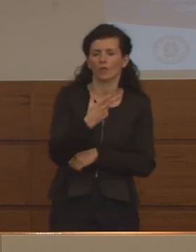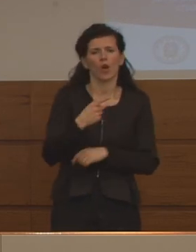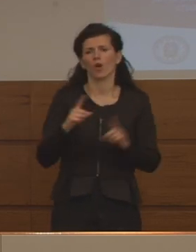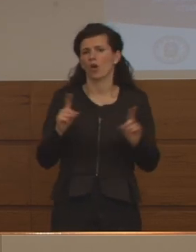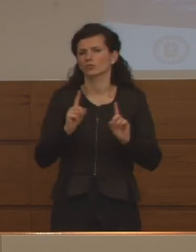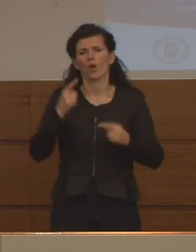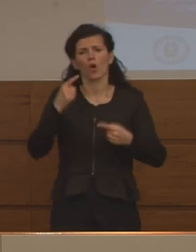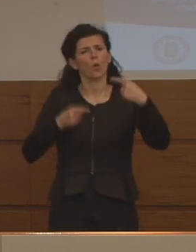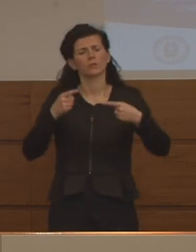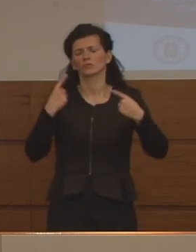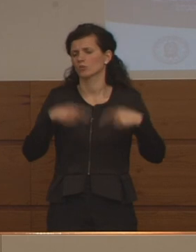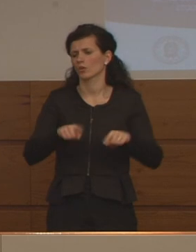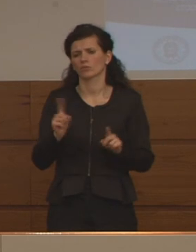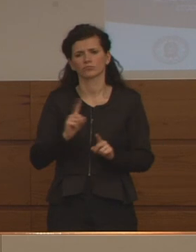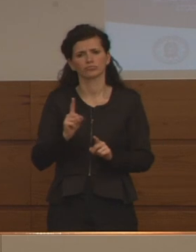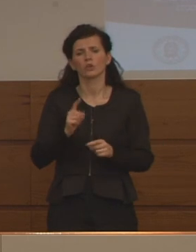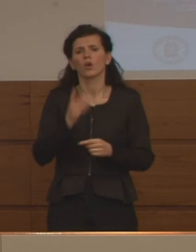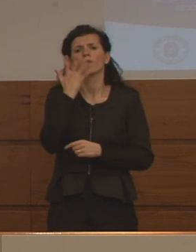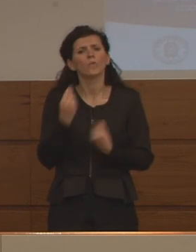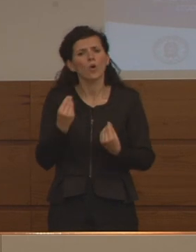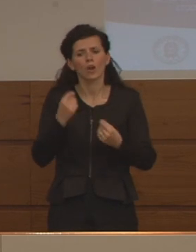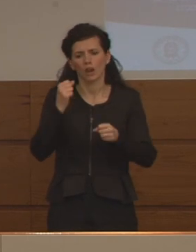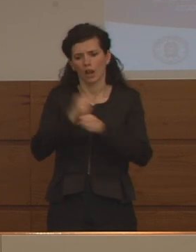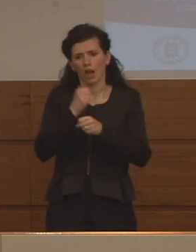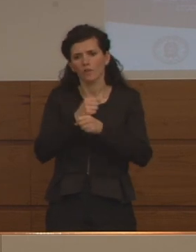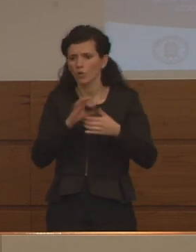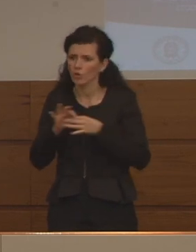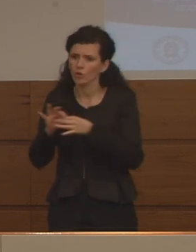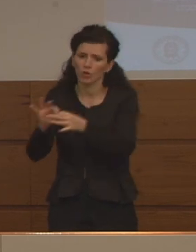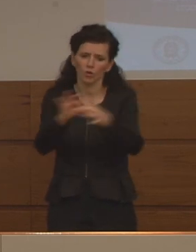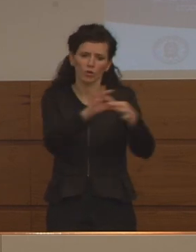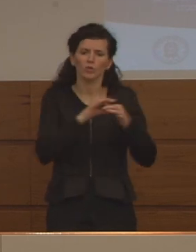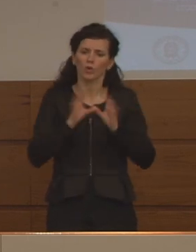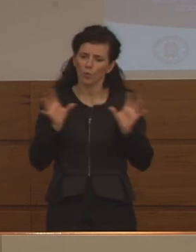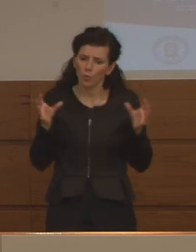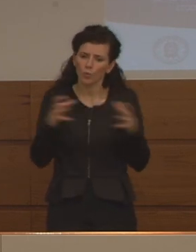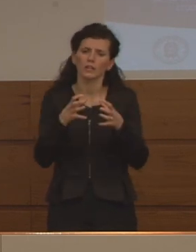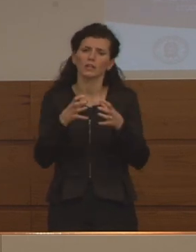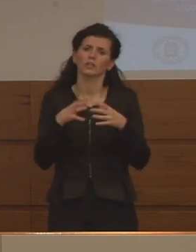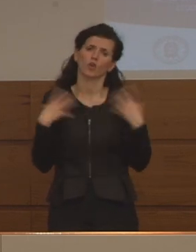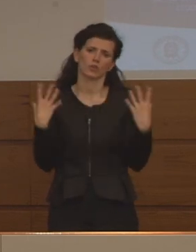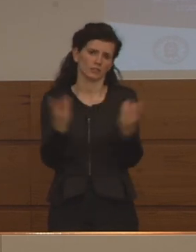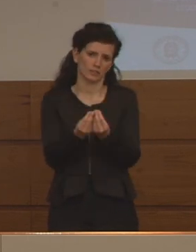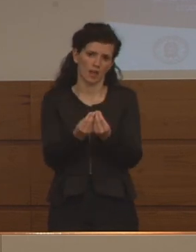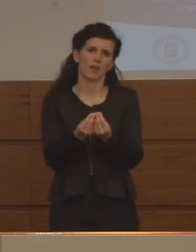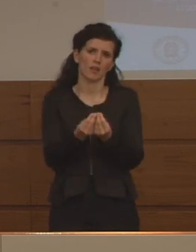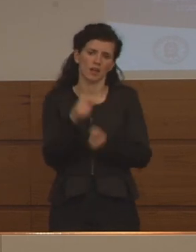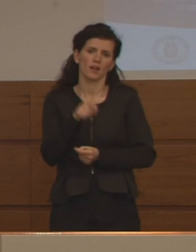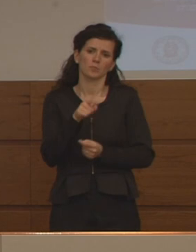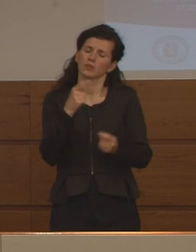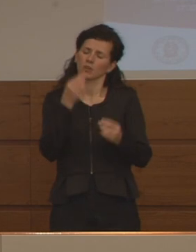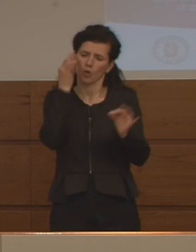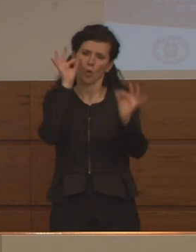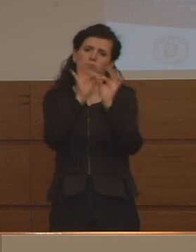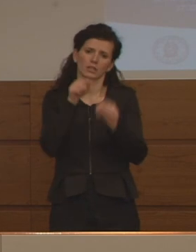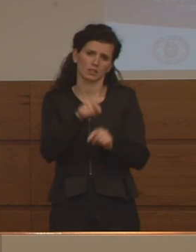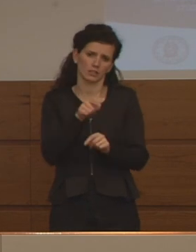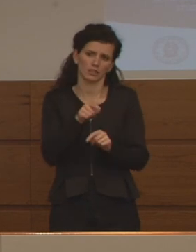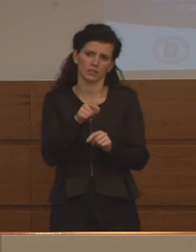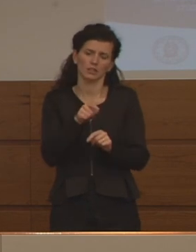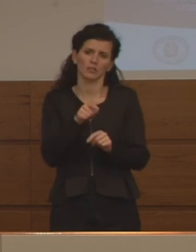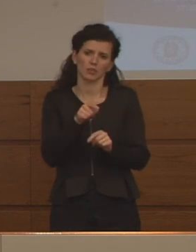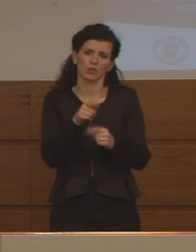lavorare in maniera coesa in maniera compatta tutti assieme proprio per fare